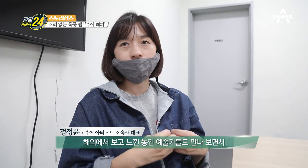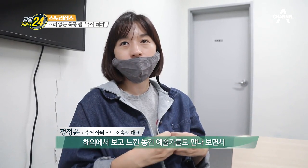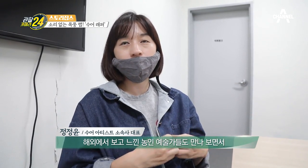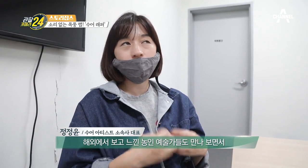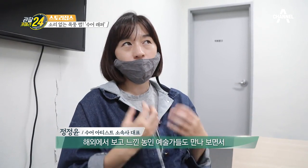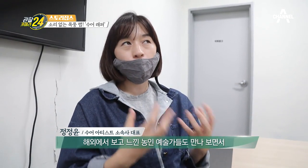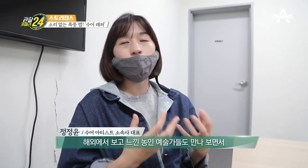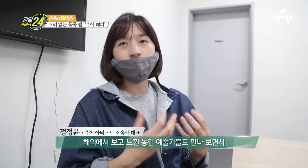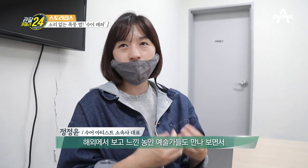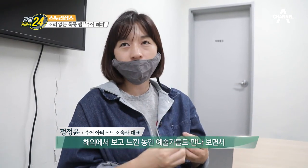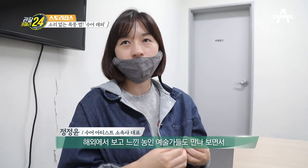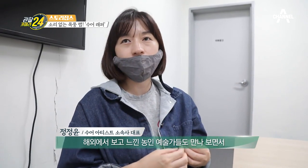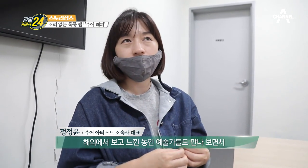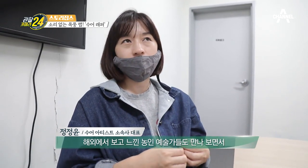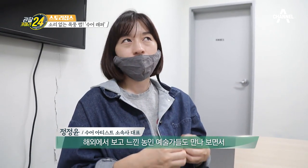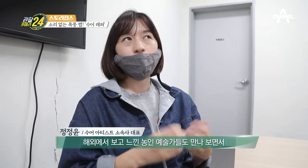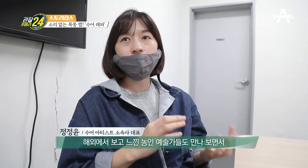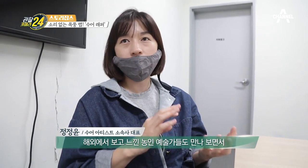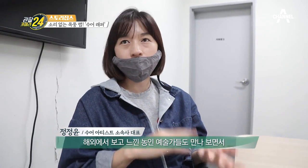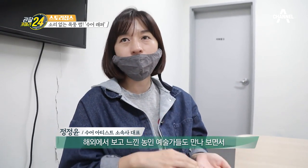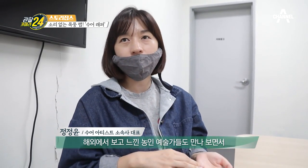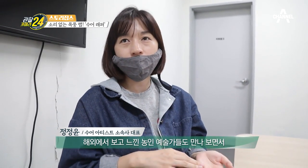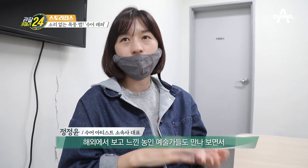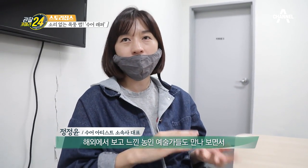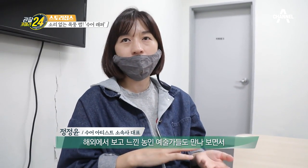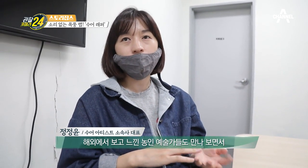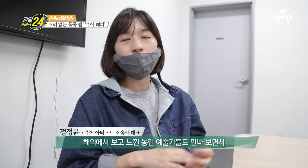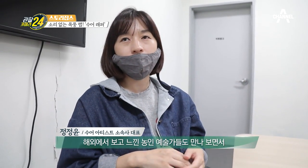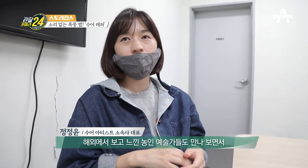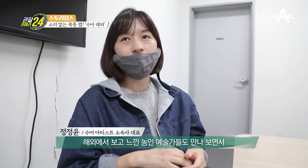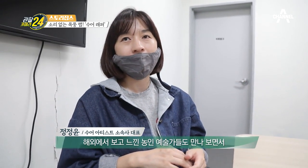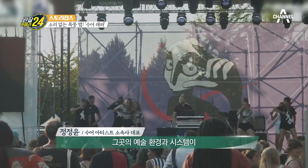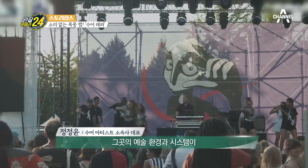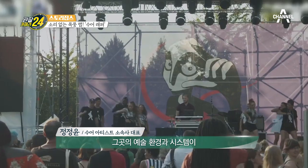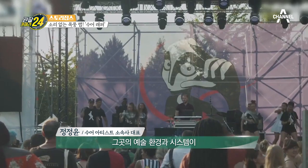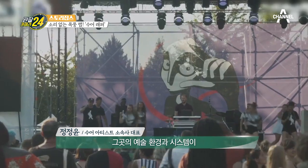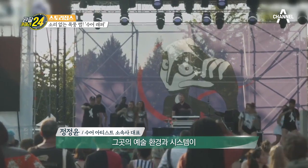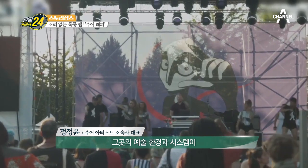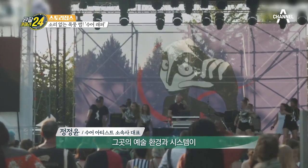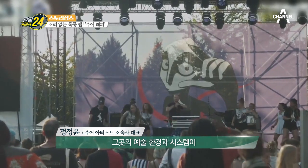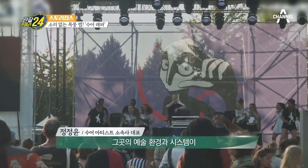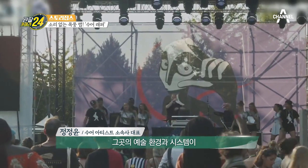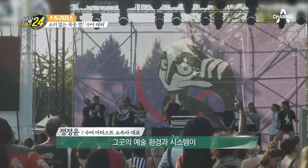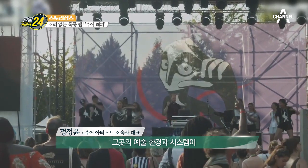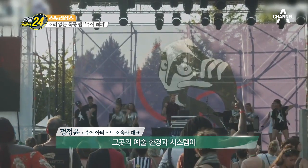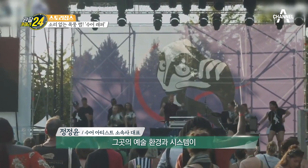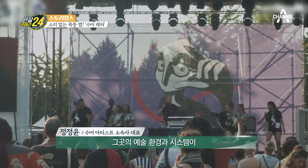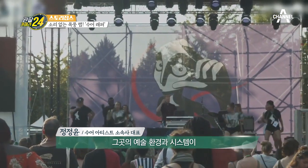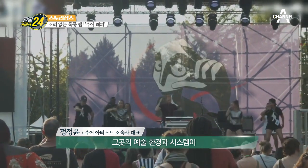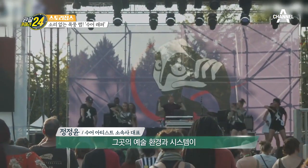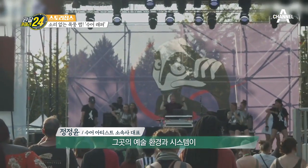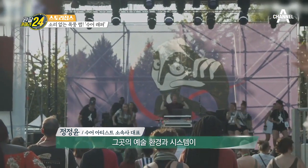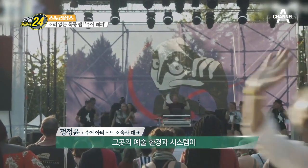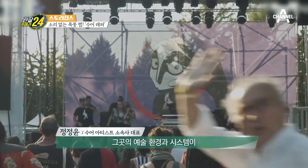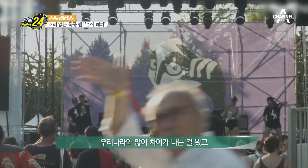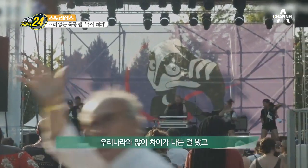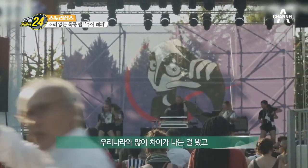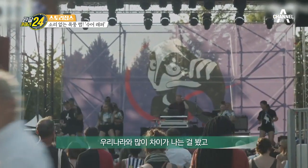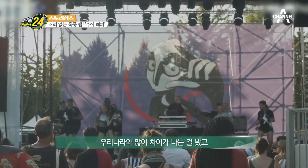느껴지는 이제 보고 느껴진 이제 농인 예술가들도 만나고 하면서 그곳의 예술 환경과 시스템이 우리나라와